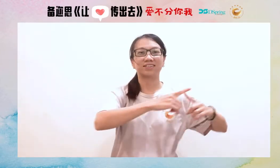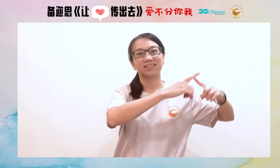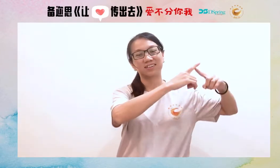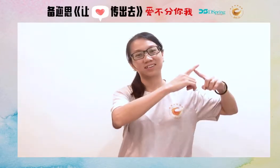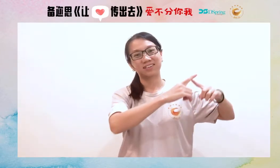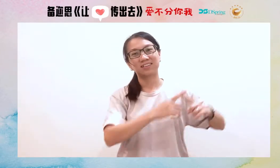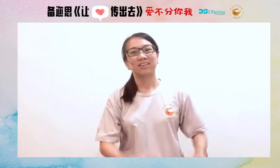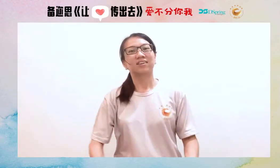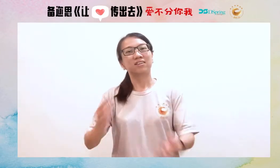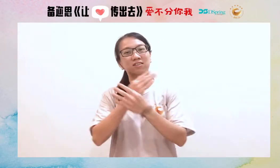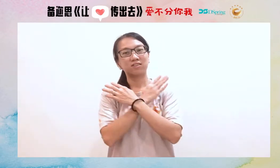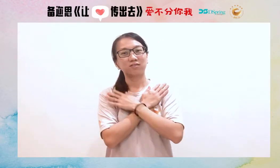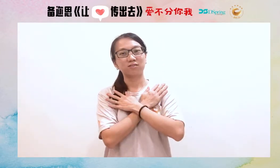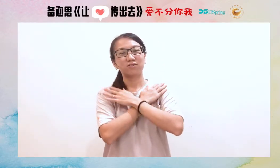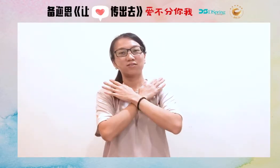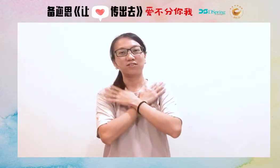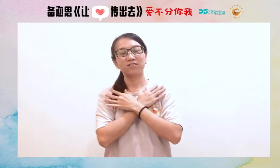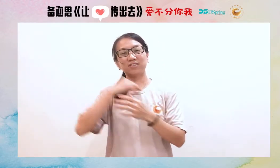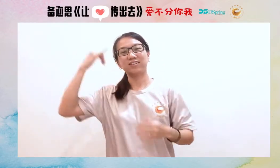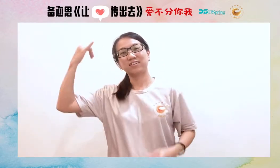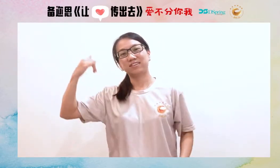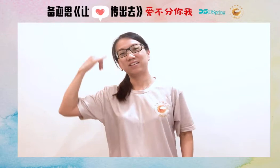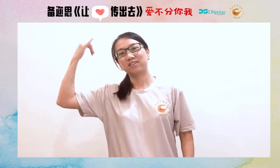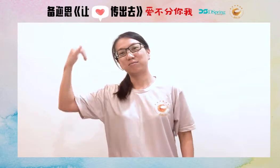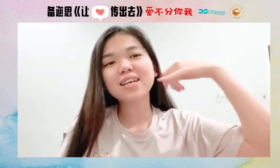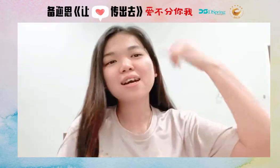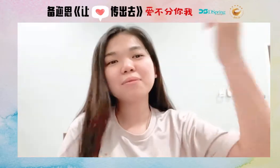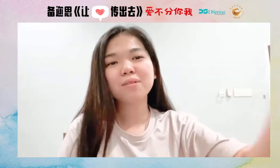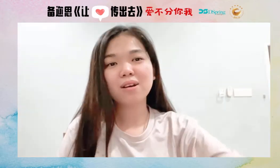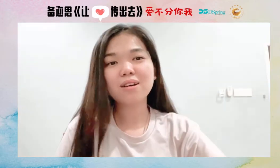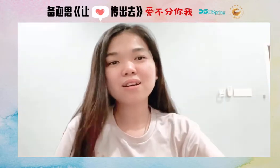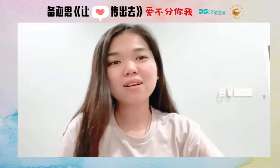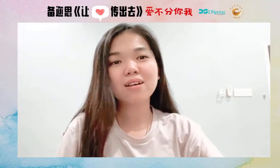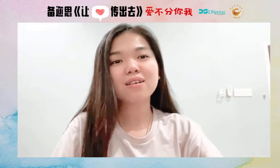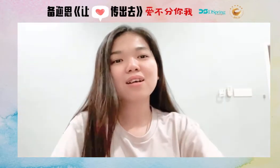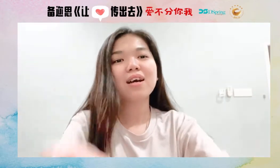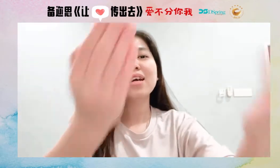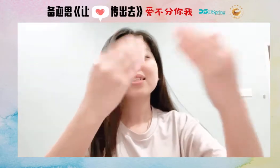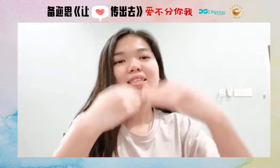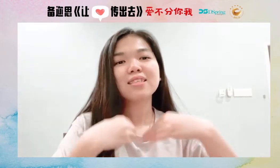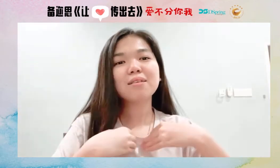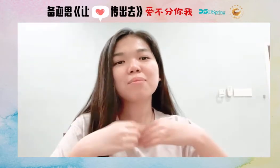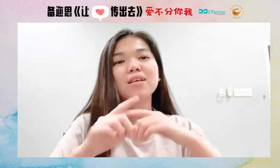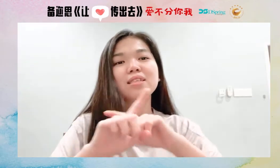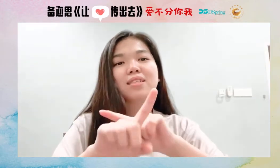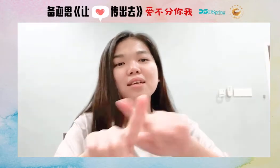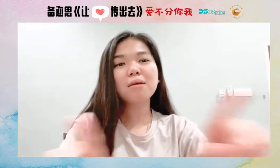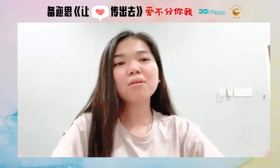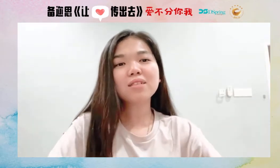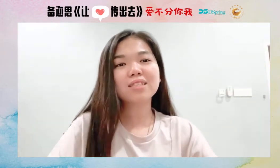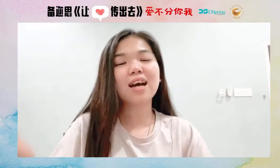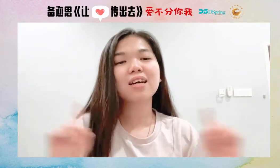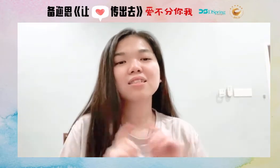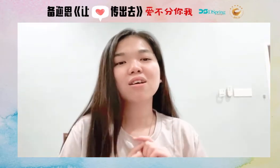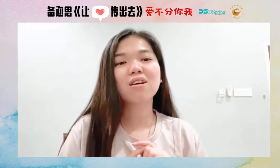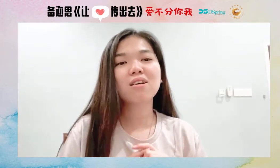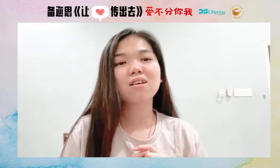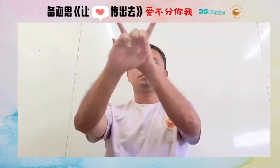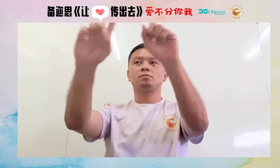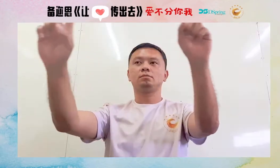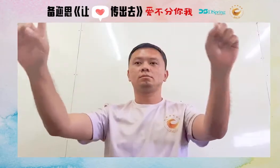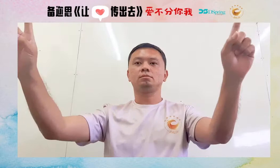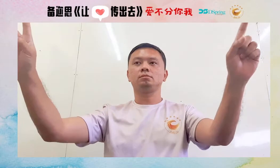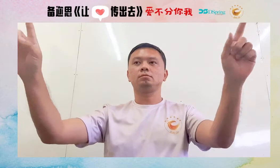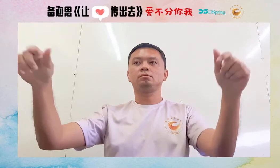每个人都拥有一个梦，只是彼此不相